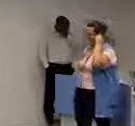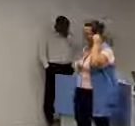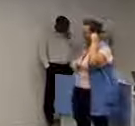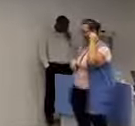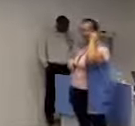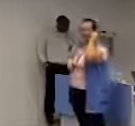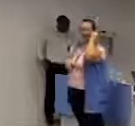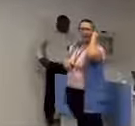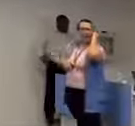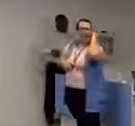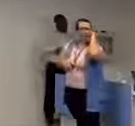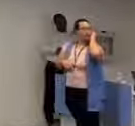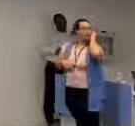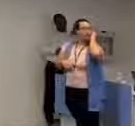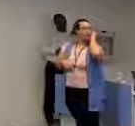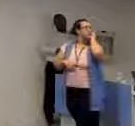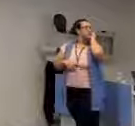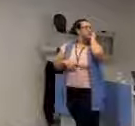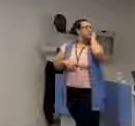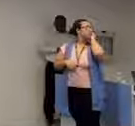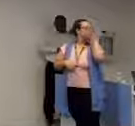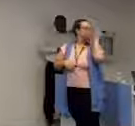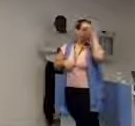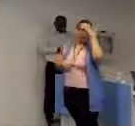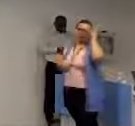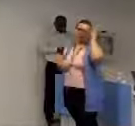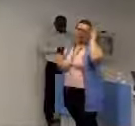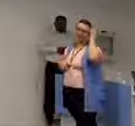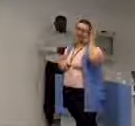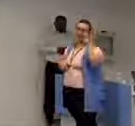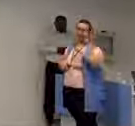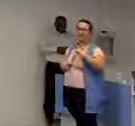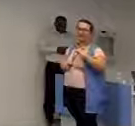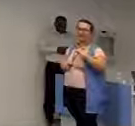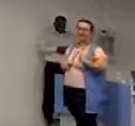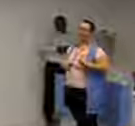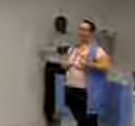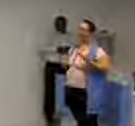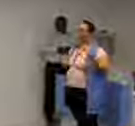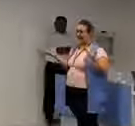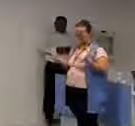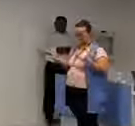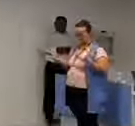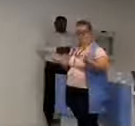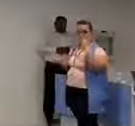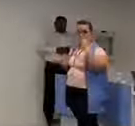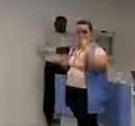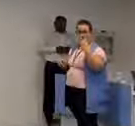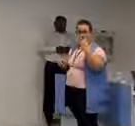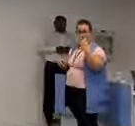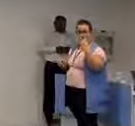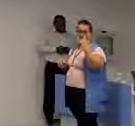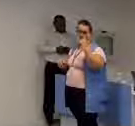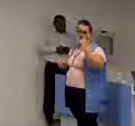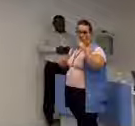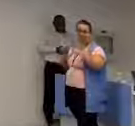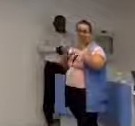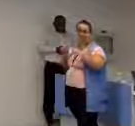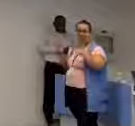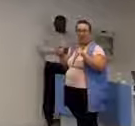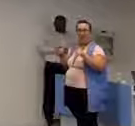um avanço. Por incrível que pareça, muita gente ainda trabalha com essa tecnologia hoje no Brasil em ferramentaria.